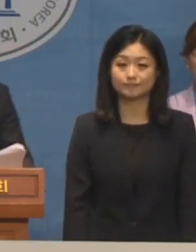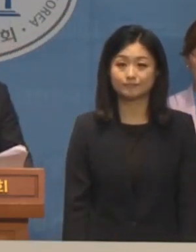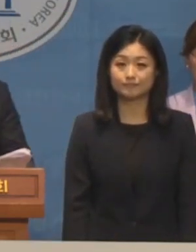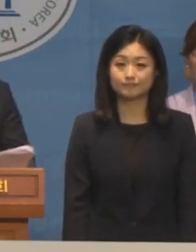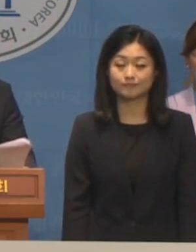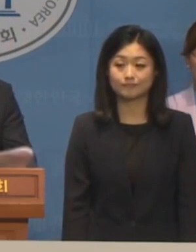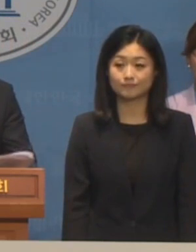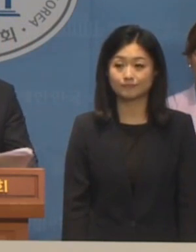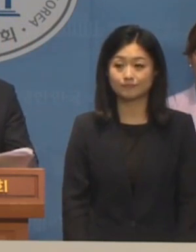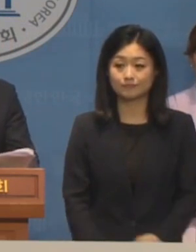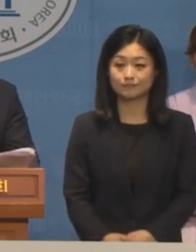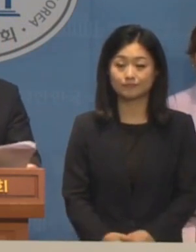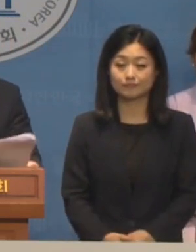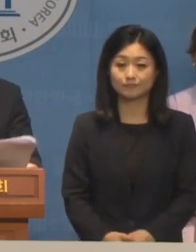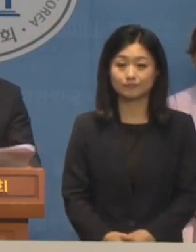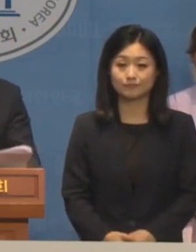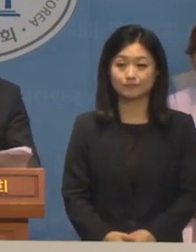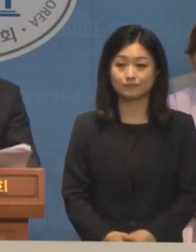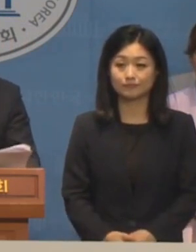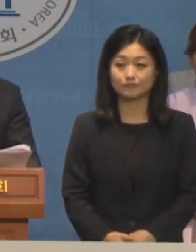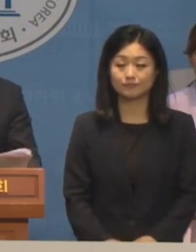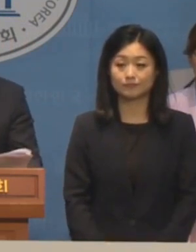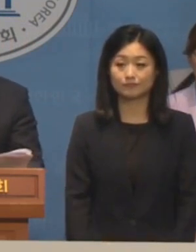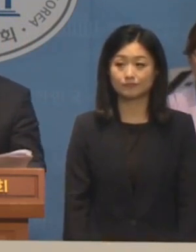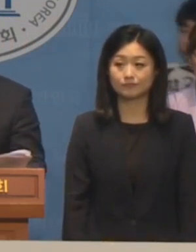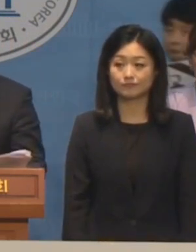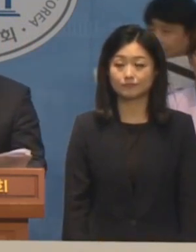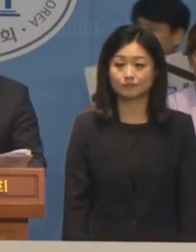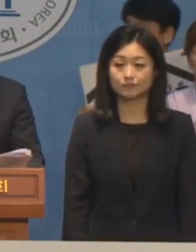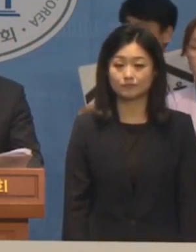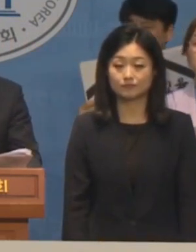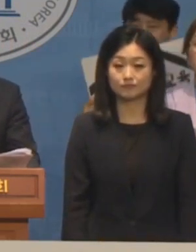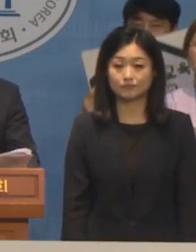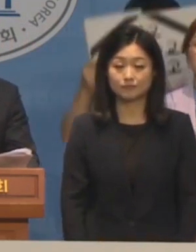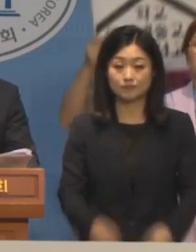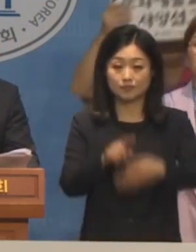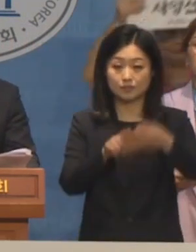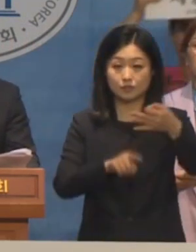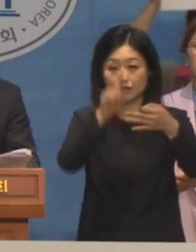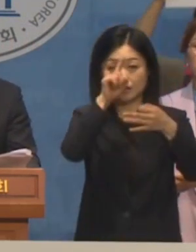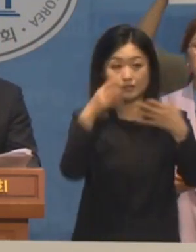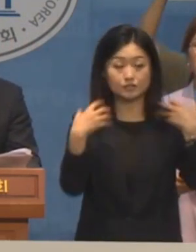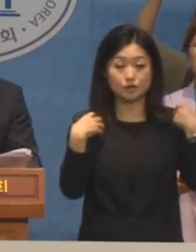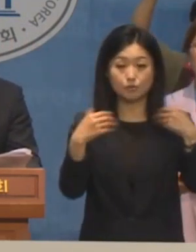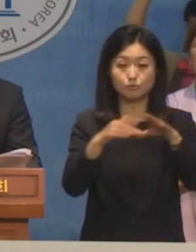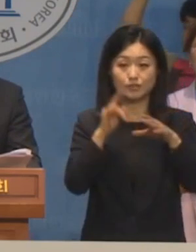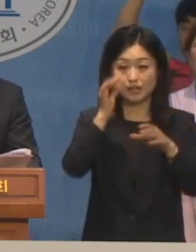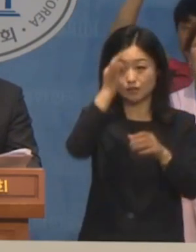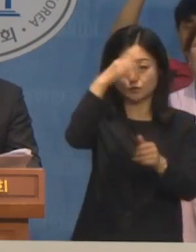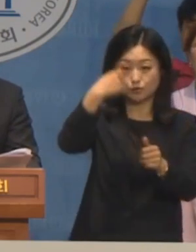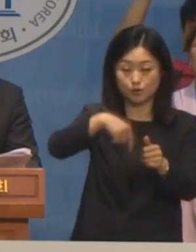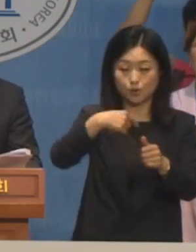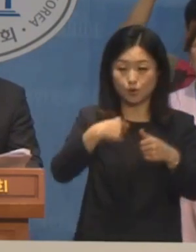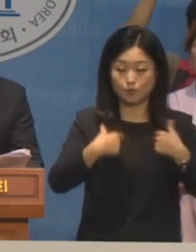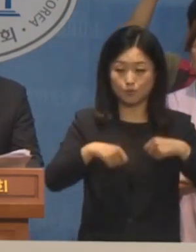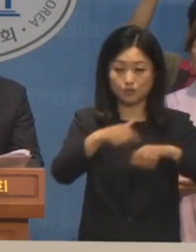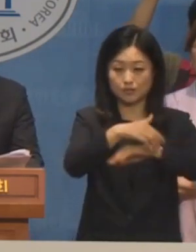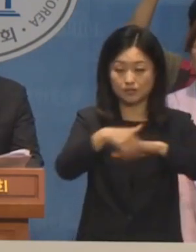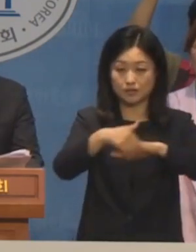예, 구호 몇 가지 외치겠습니다. 예. 윤석열 정부의 문화예술 교육 포기